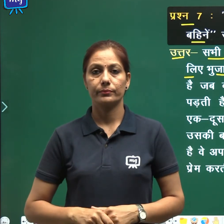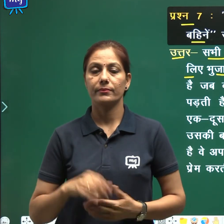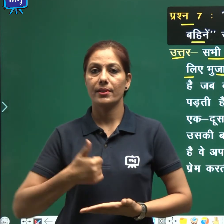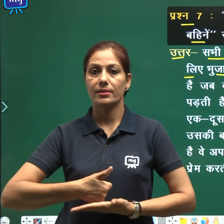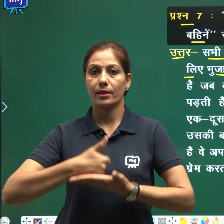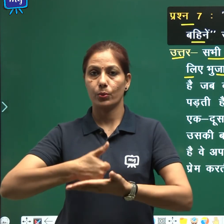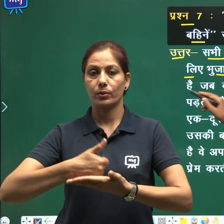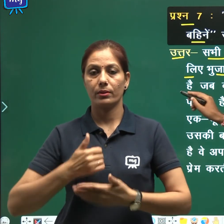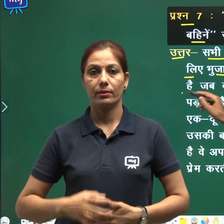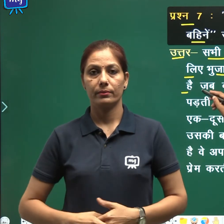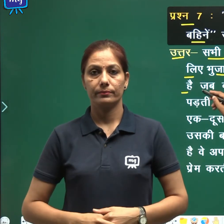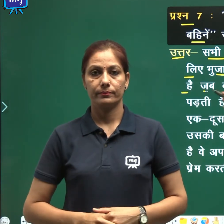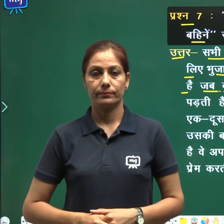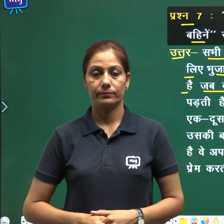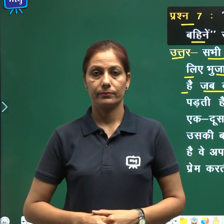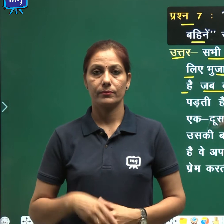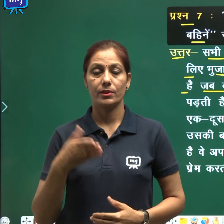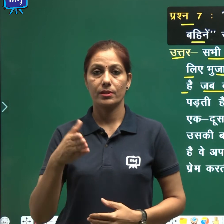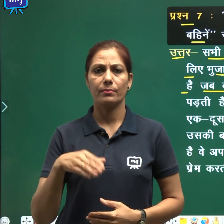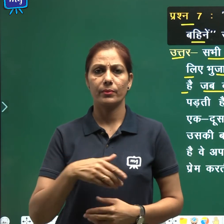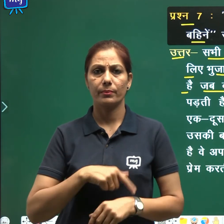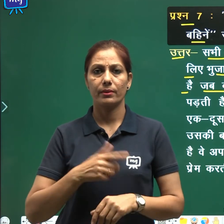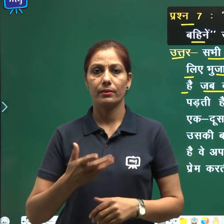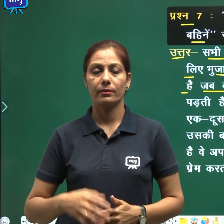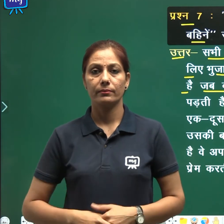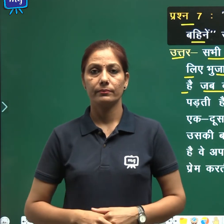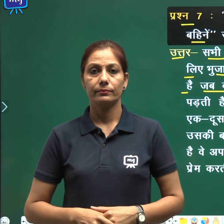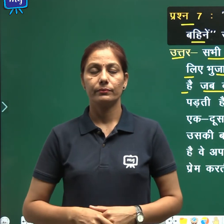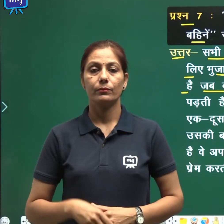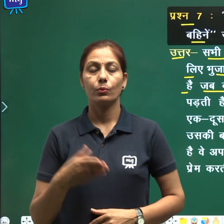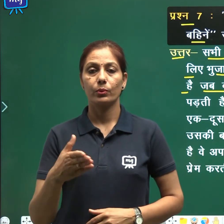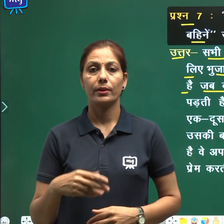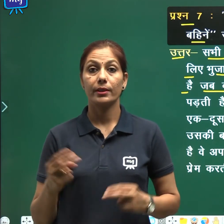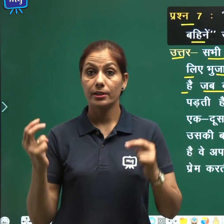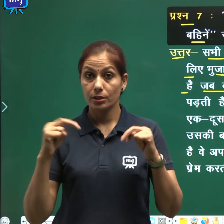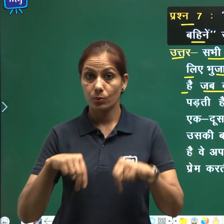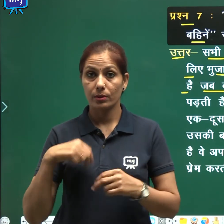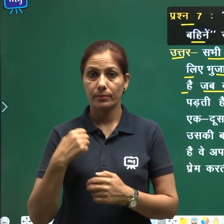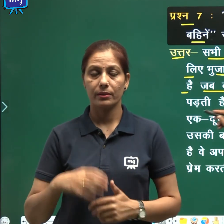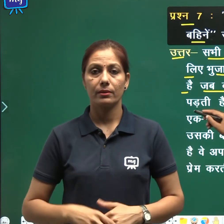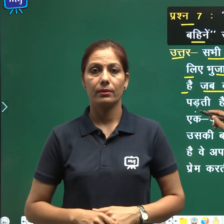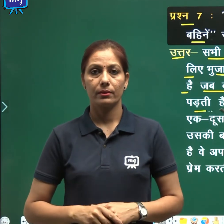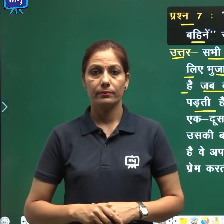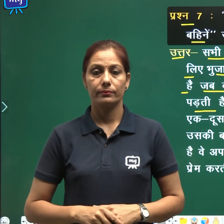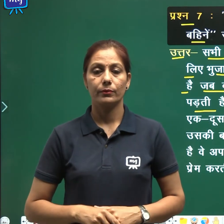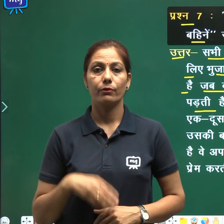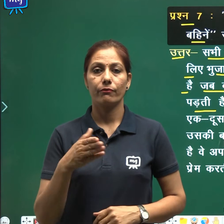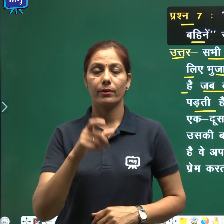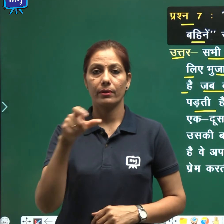सहयोगी है। जब कभी उन्हें जरूरत पड़ती है